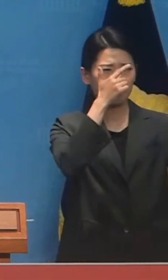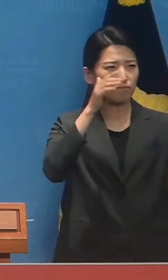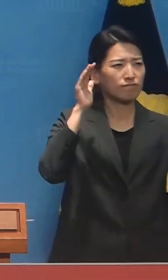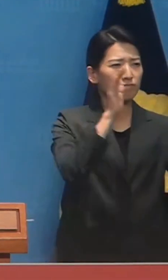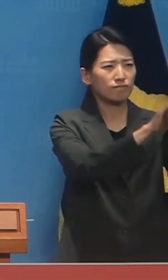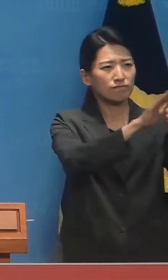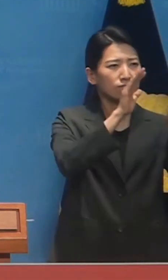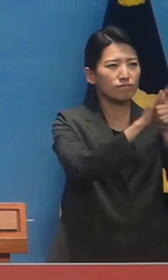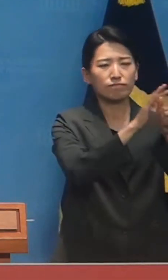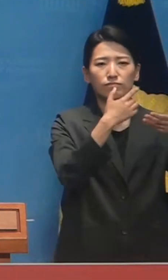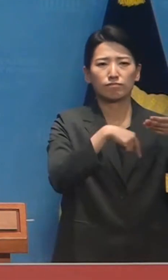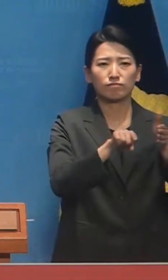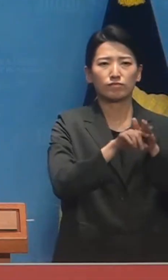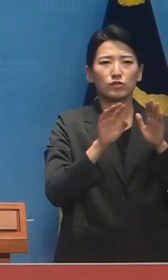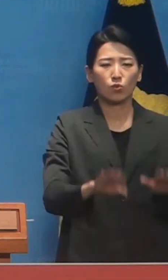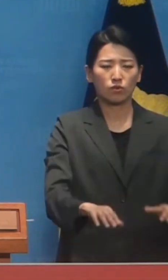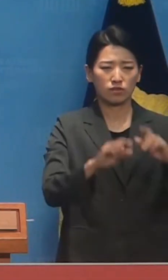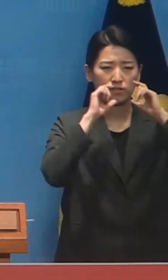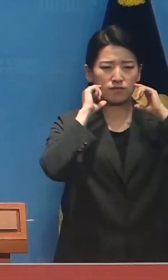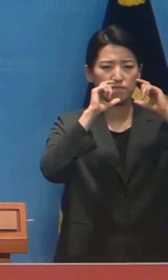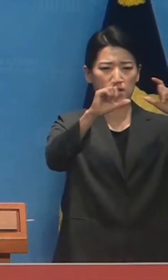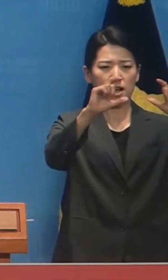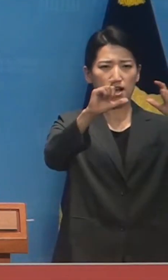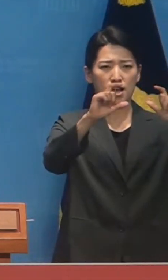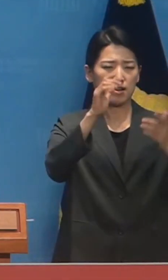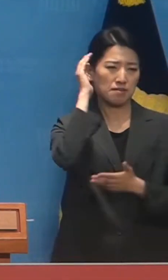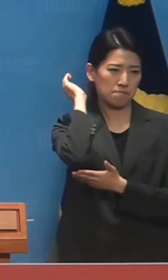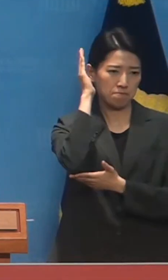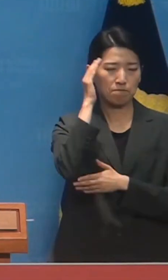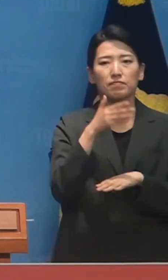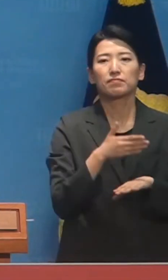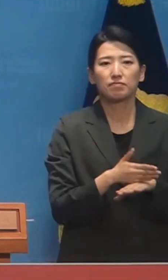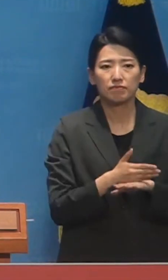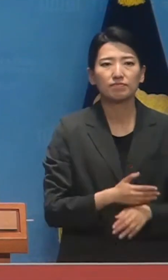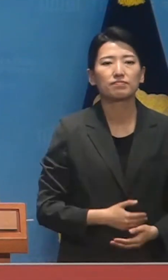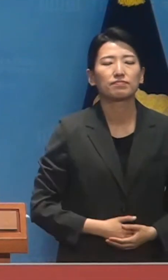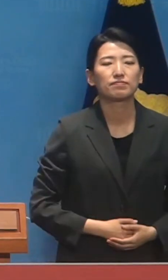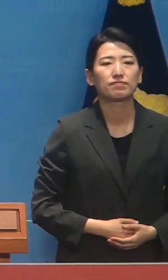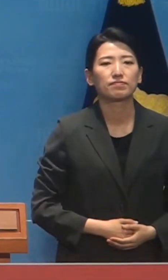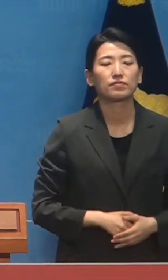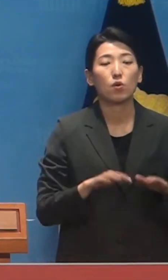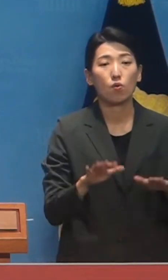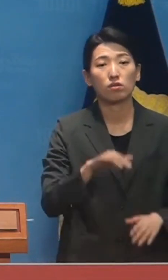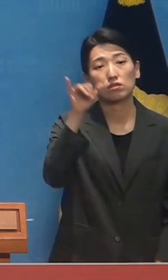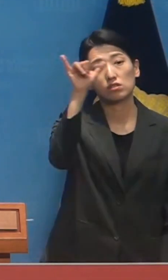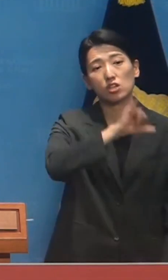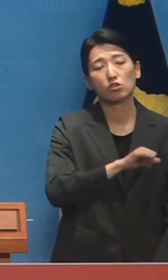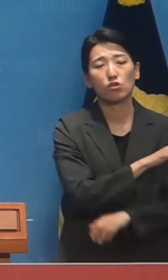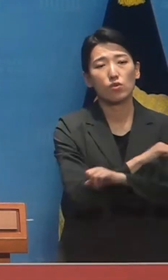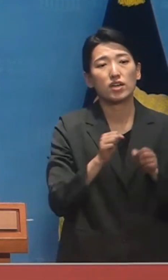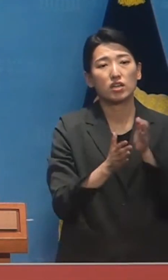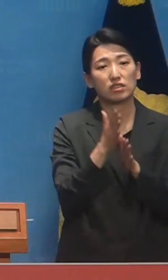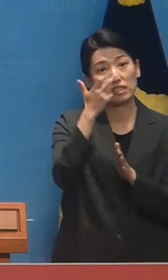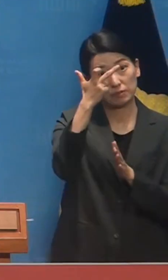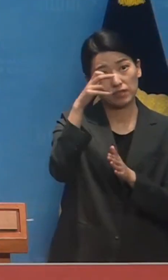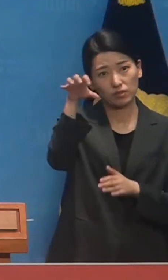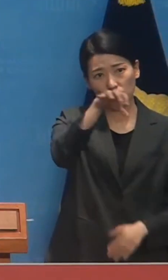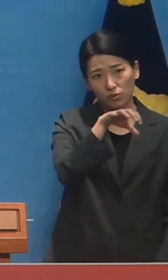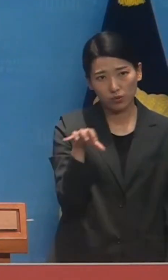위해서 선언문을 낭독해 주셔서 감사합니다. 오늘 사단법인 전국 17개